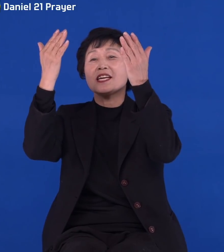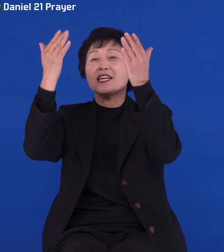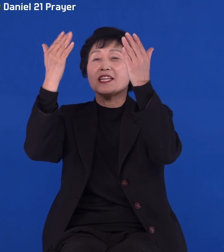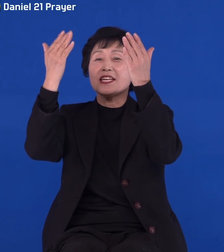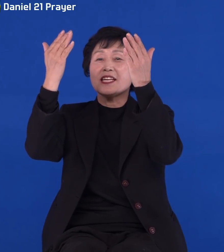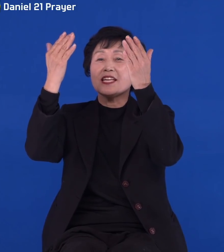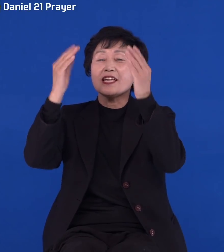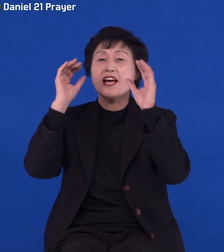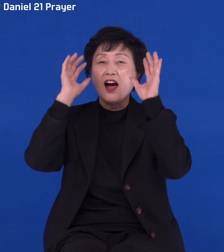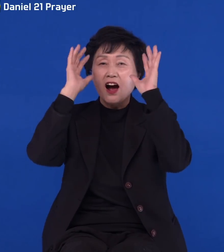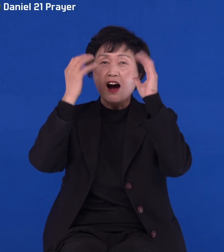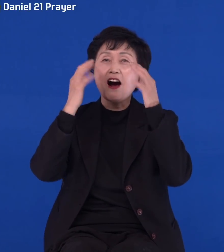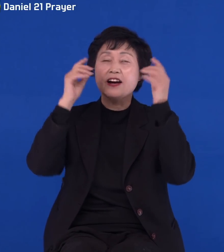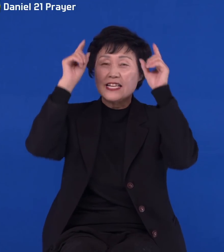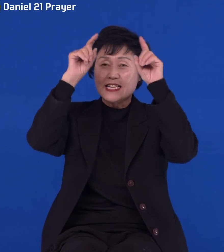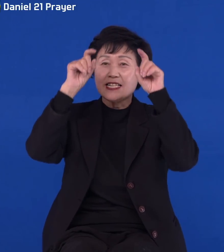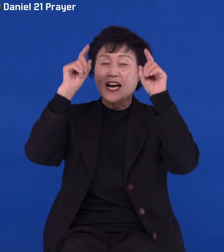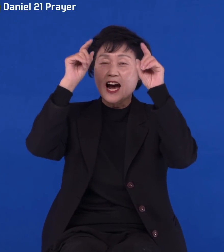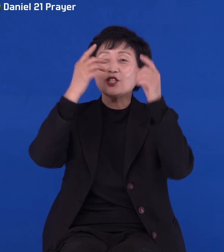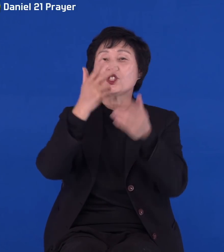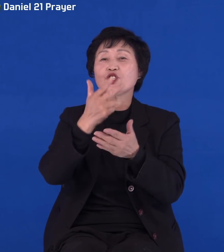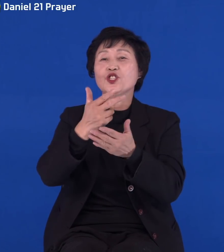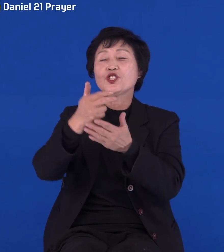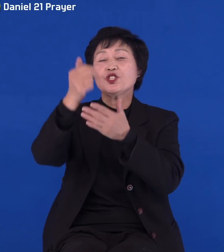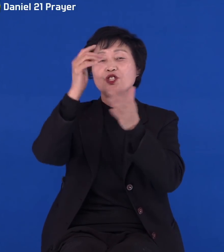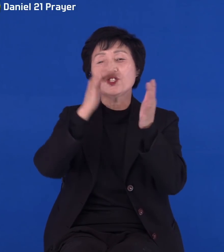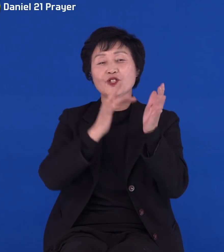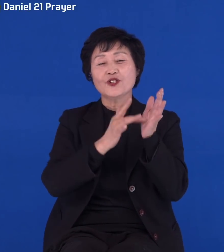돌리리. 어린 양 주